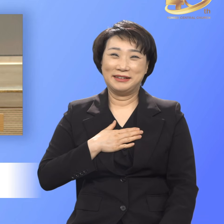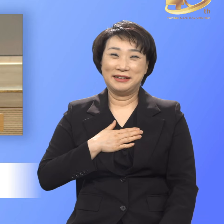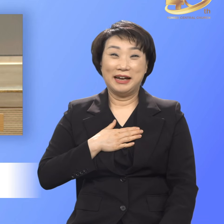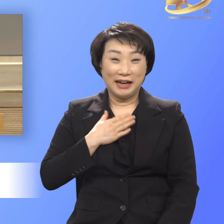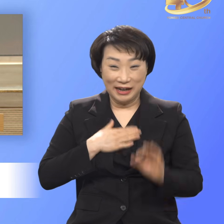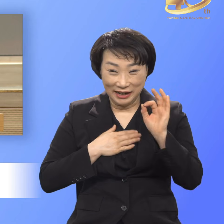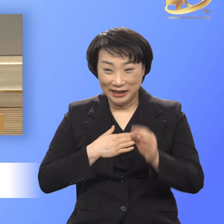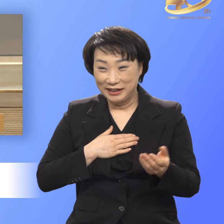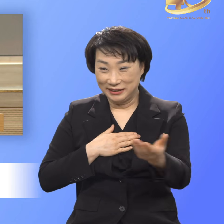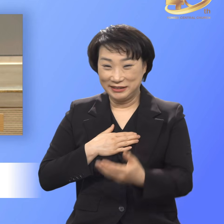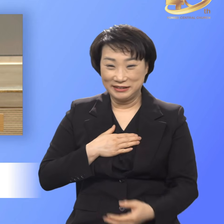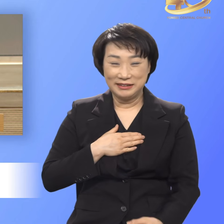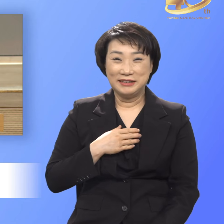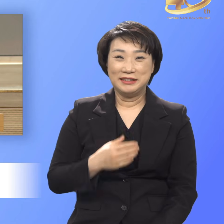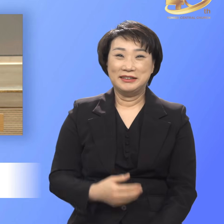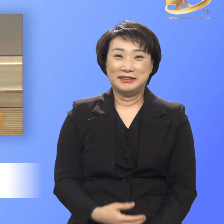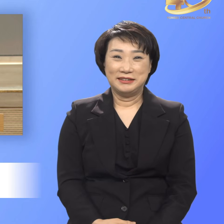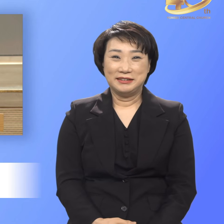알아들었어요?